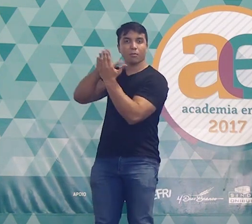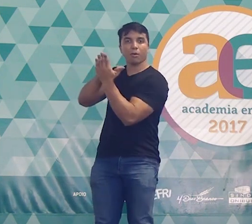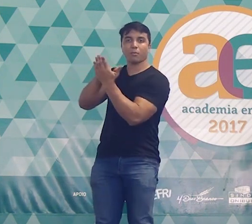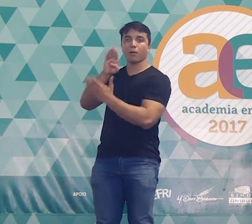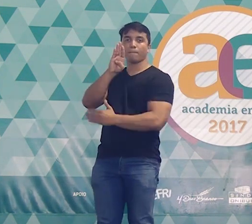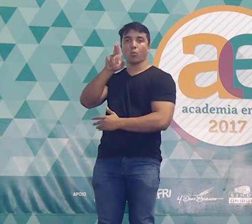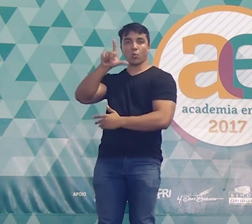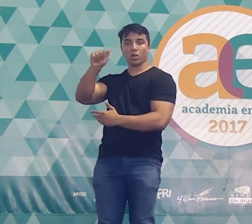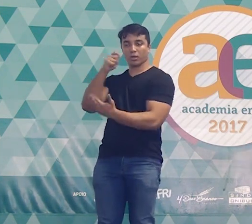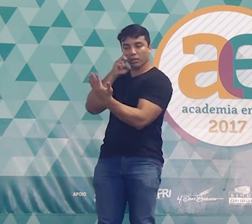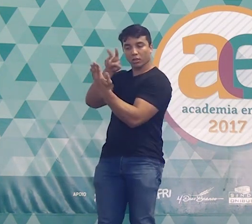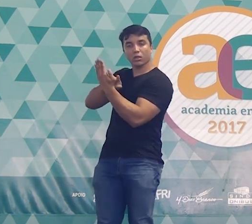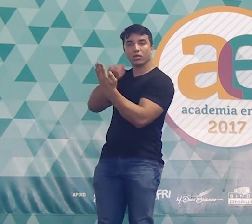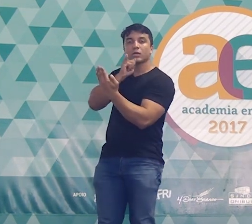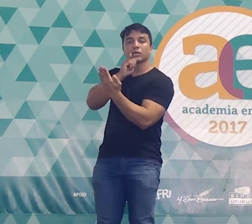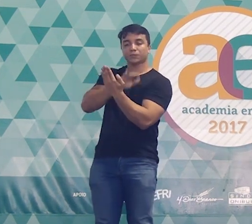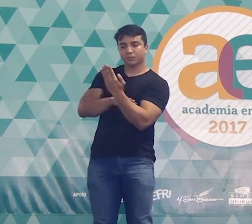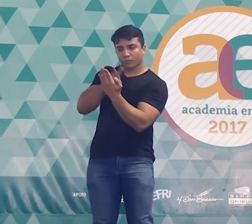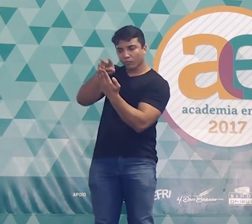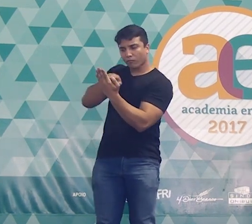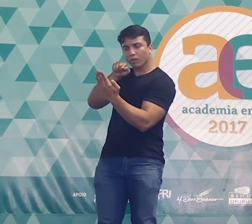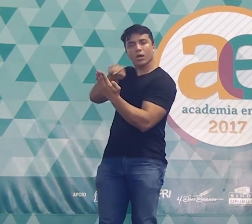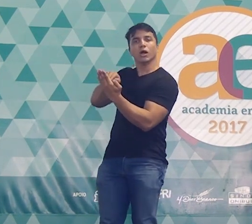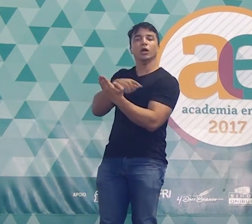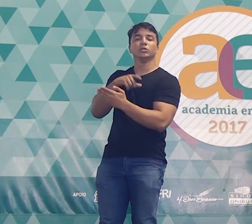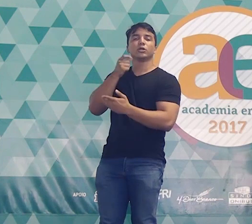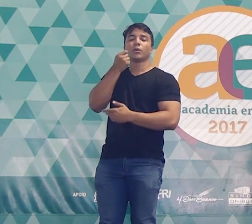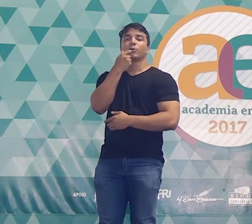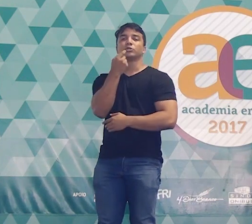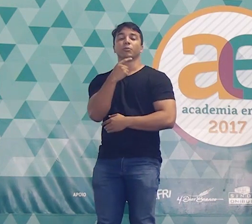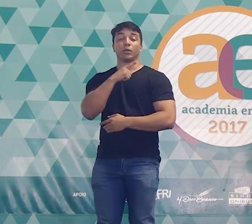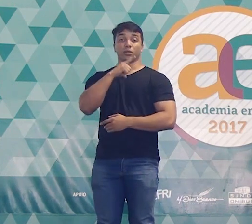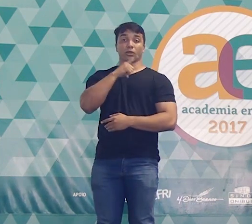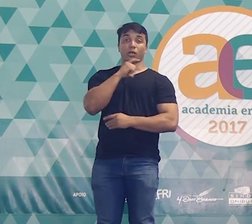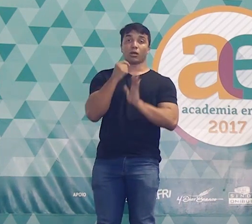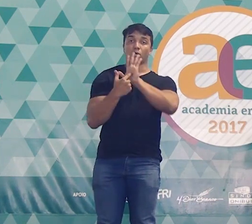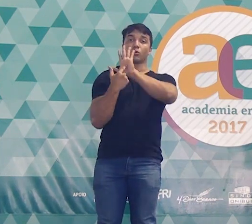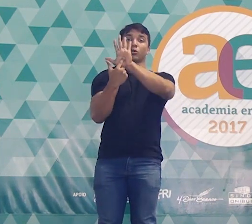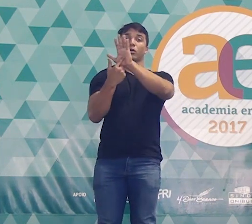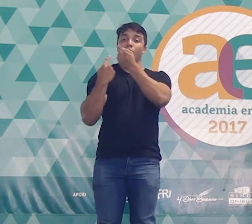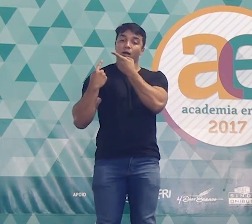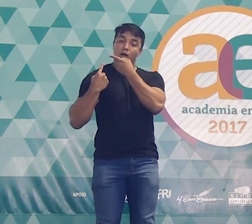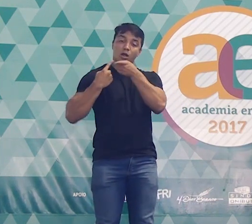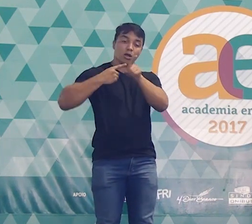antibiótico, tem escrito assim: este antibiótico apresenta ação